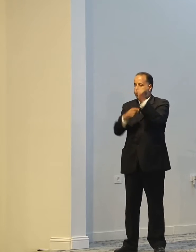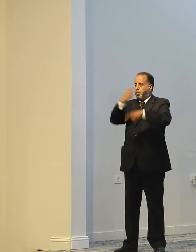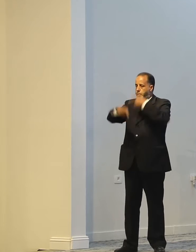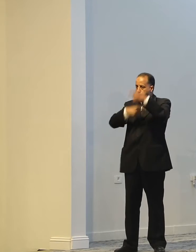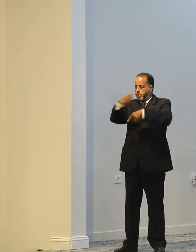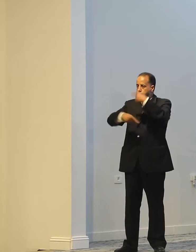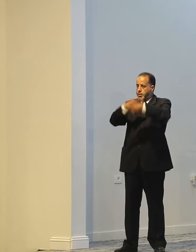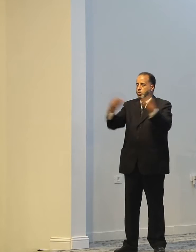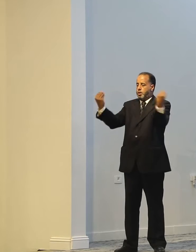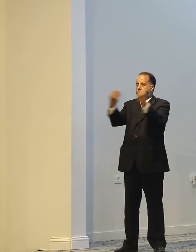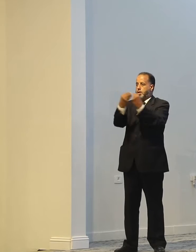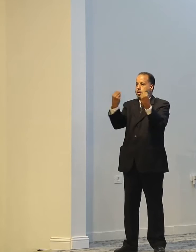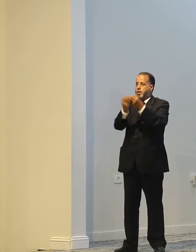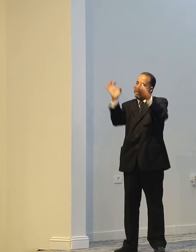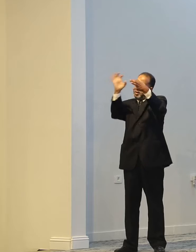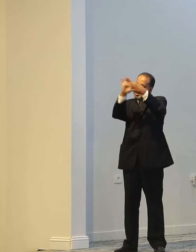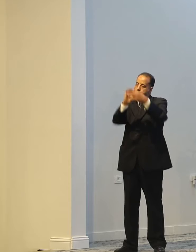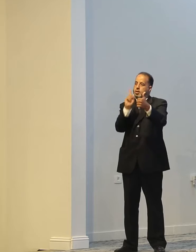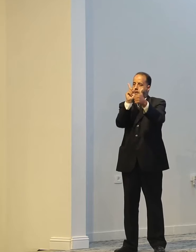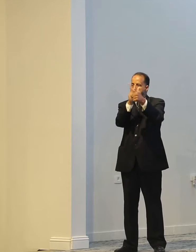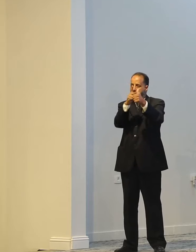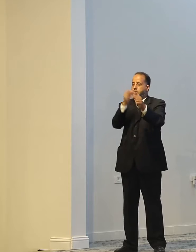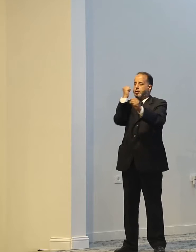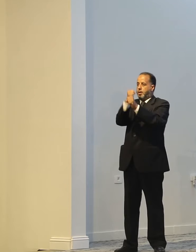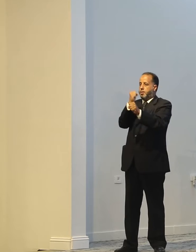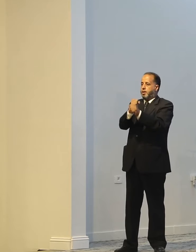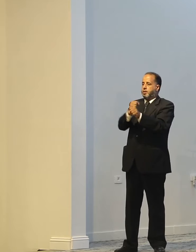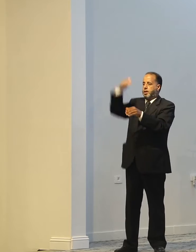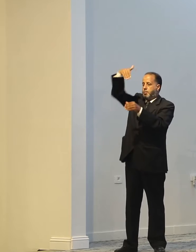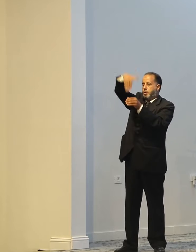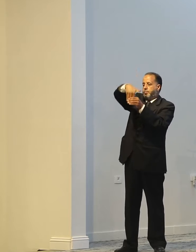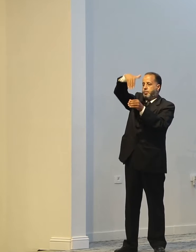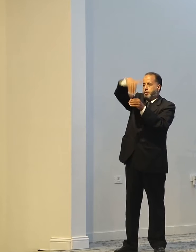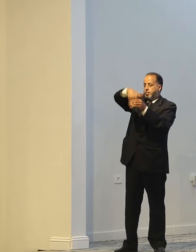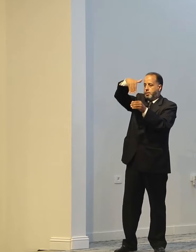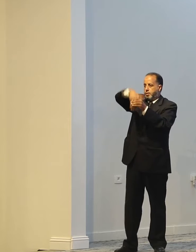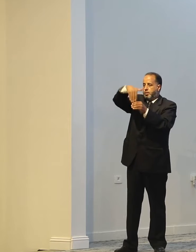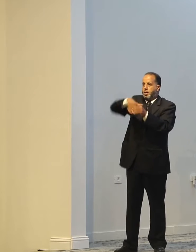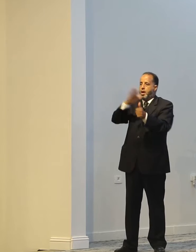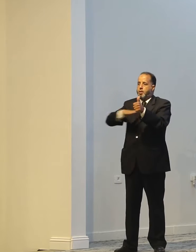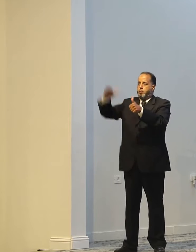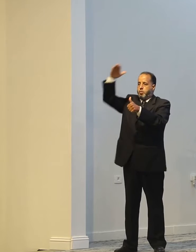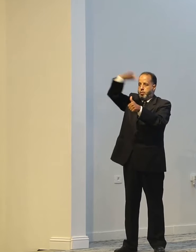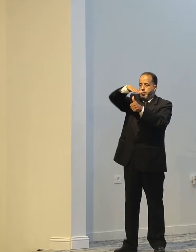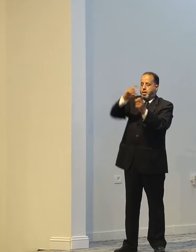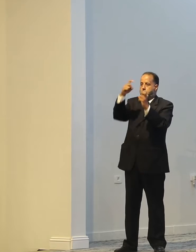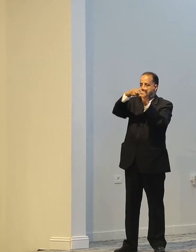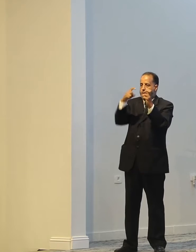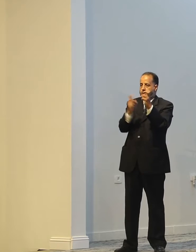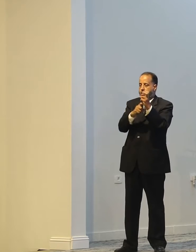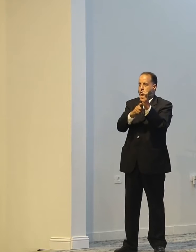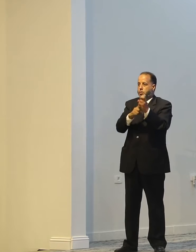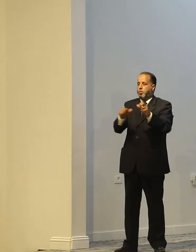تواصل مستمر مع شريكها الأساسي في العملية الانتخابية، إذ تقدر عاليا القرارات